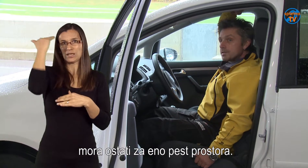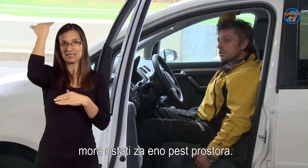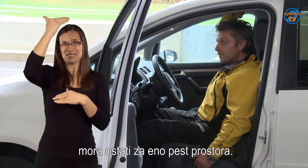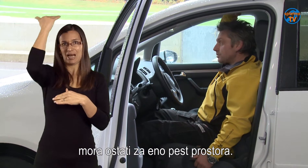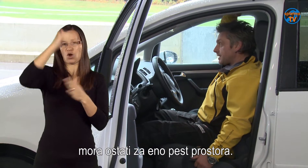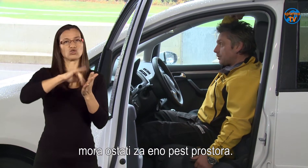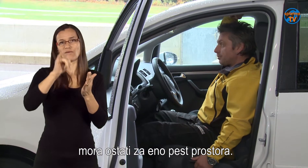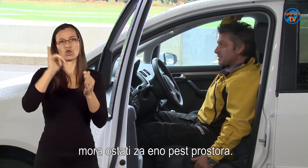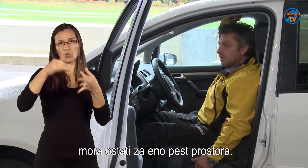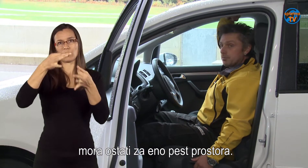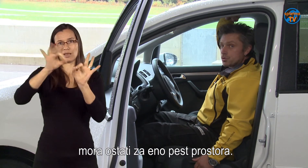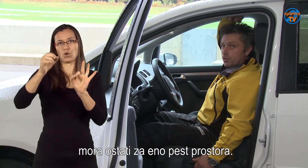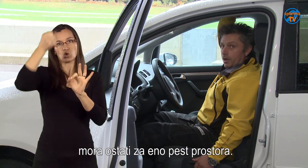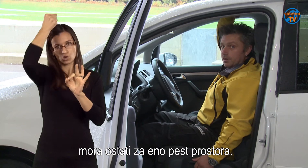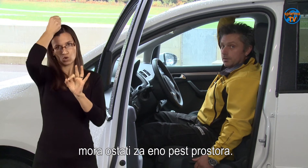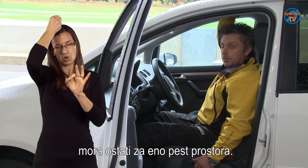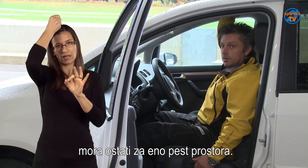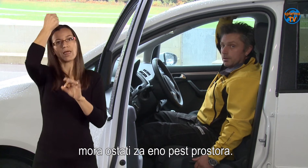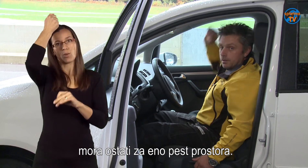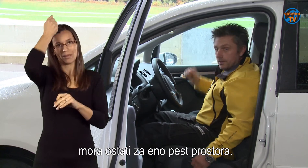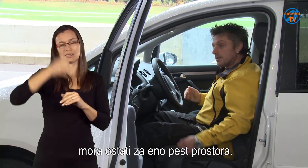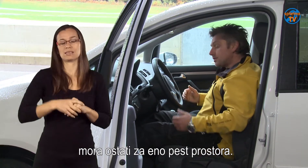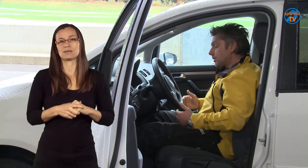mora ostati še vedno za eno pest prostora.